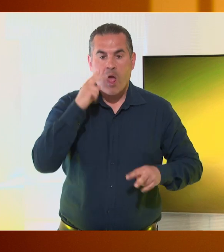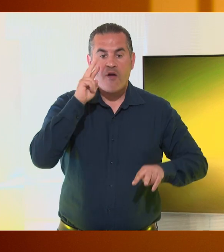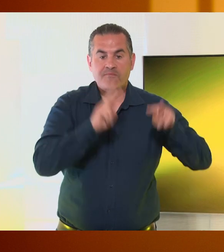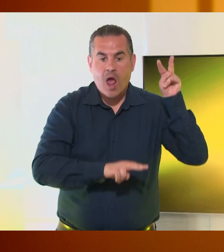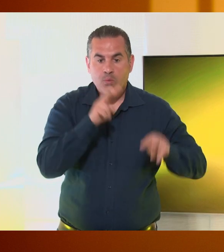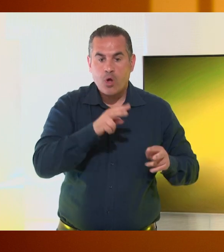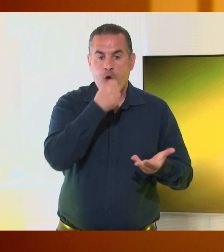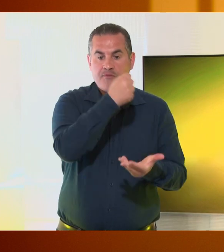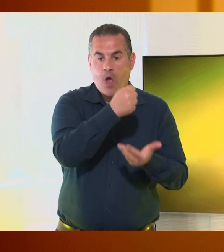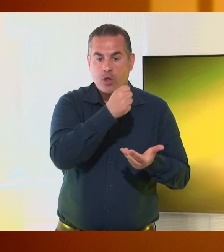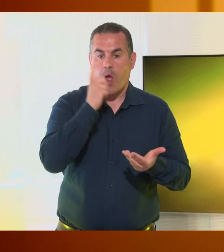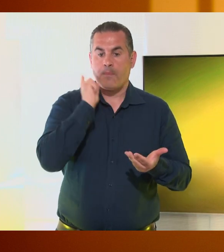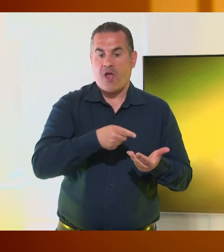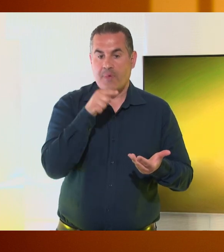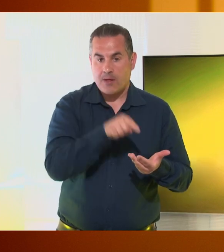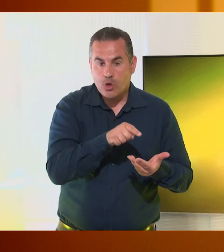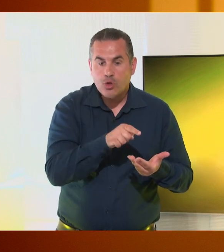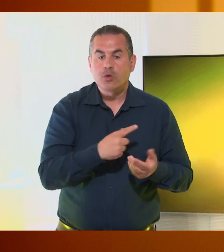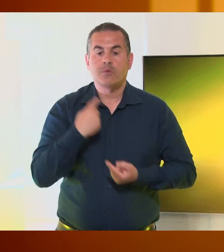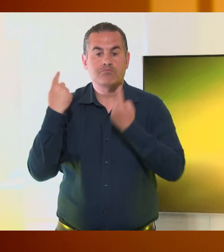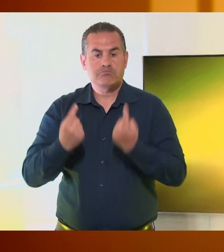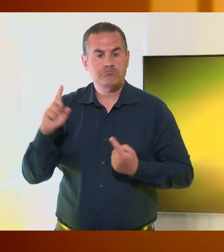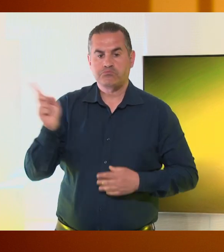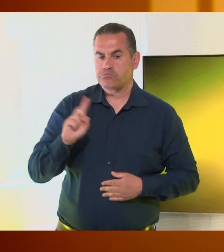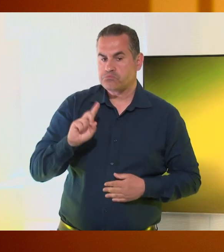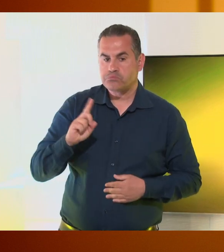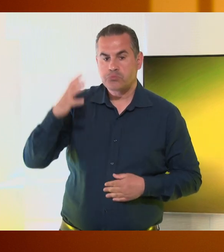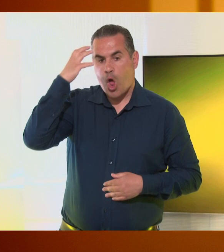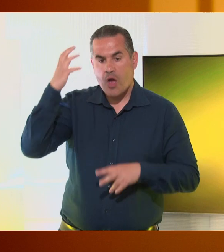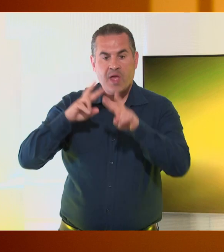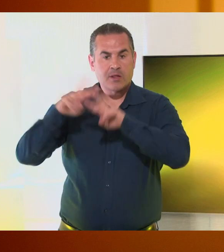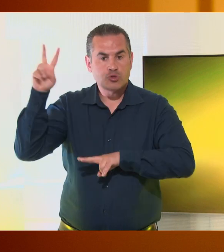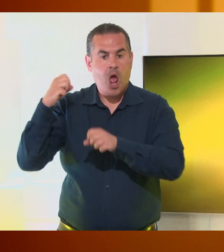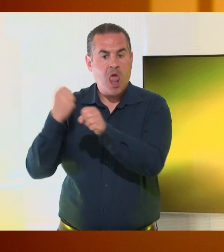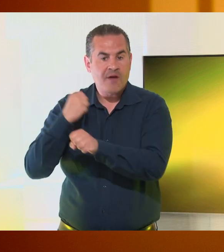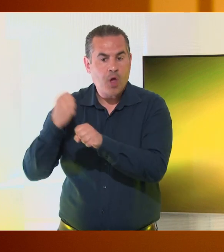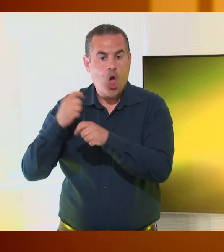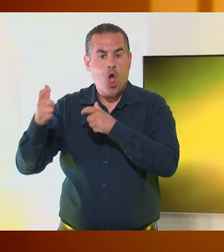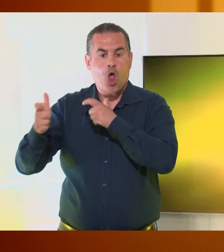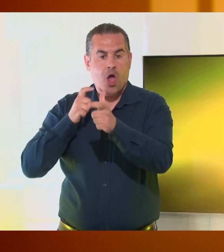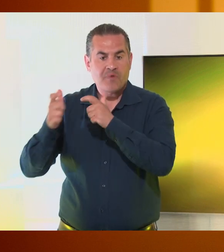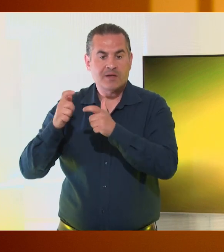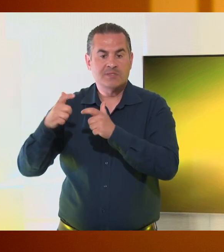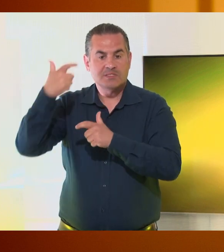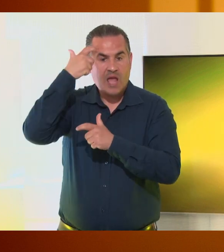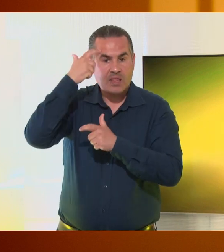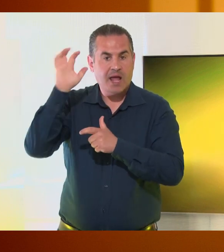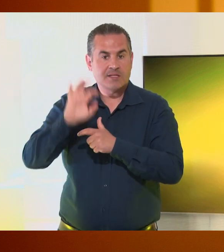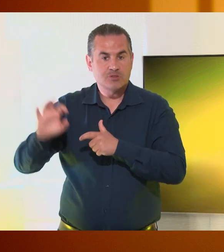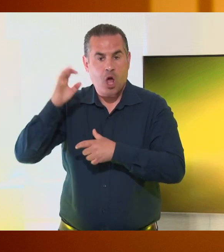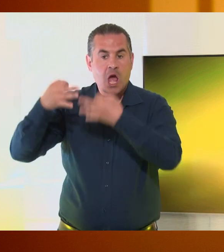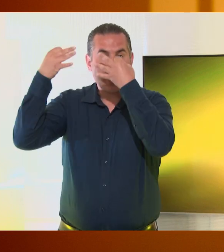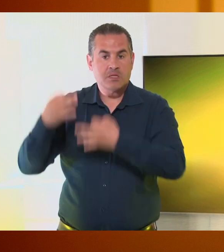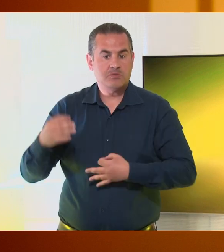regioni per stilare ognuna per sé la mappa delle aree idonee. Si lavora su un doppio binario, sottolineano i titolari dell'Ambiente